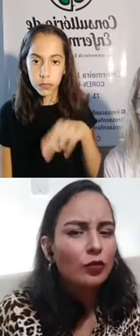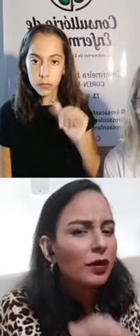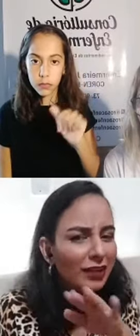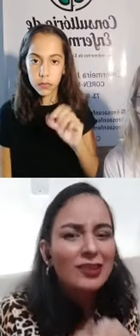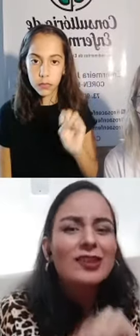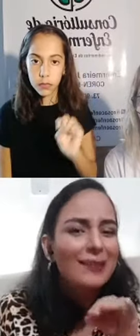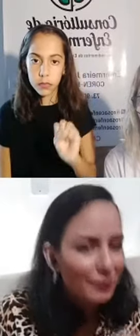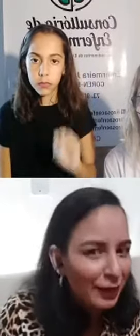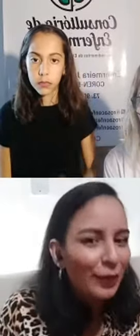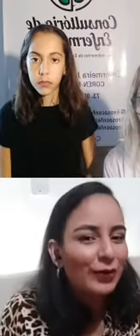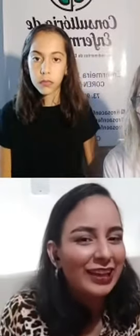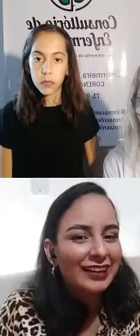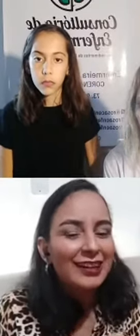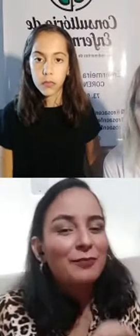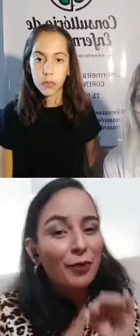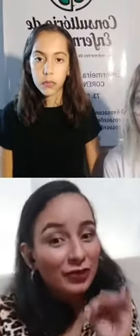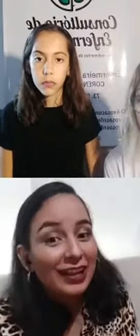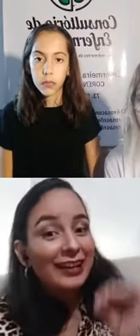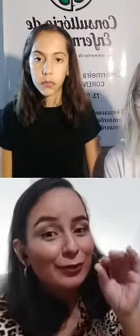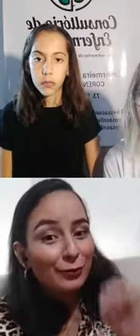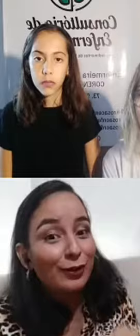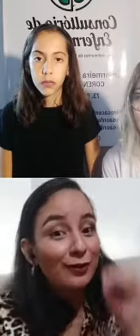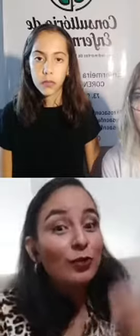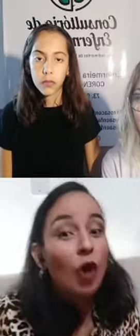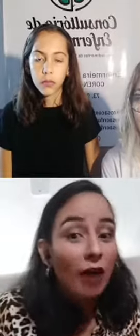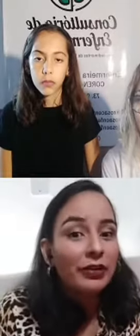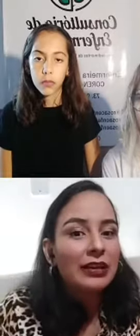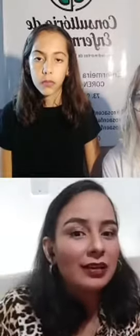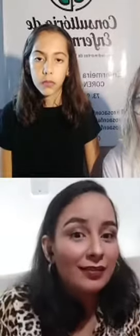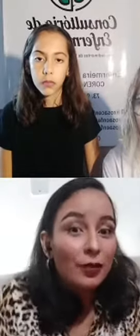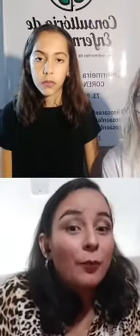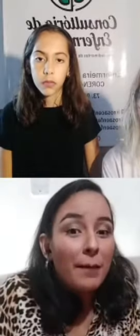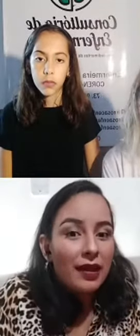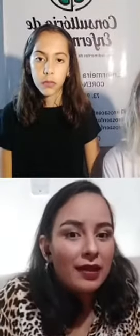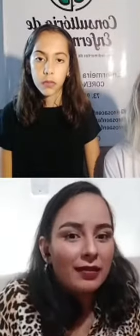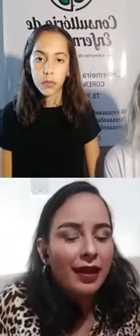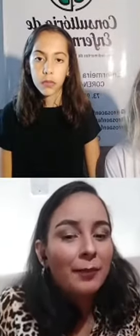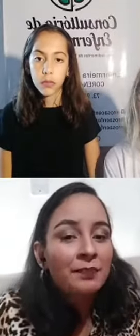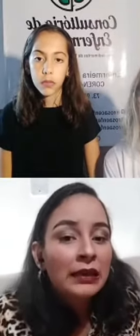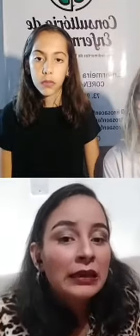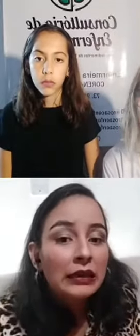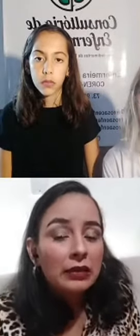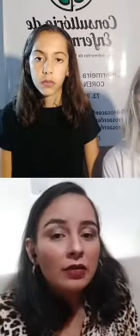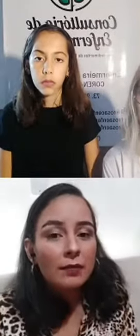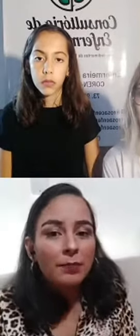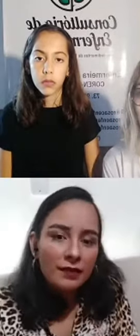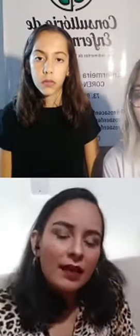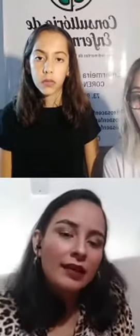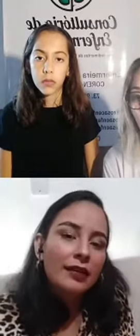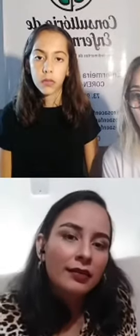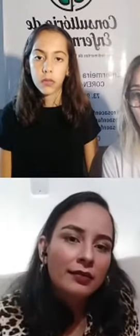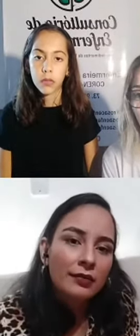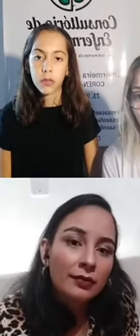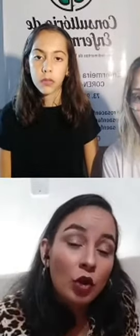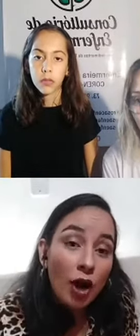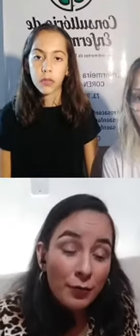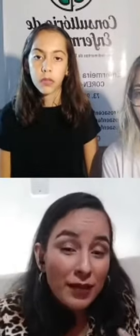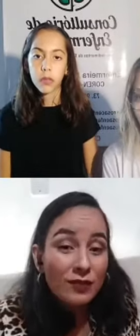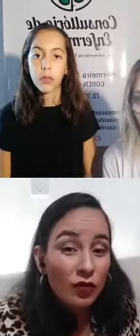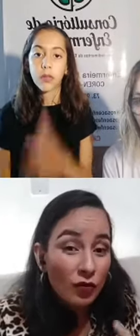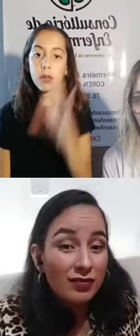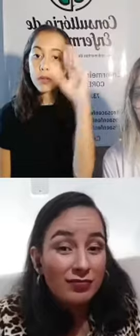esses números que a gente sempre conta. Poxa, na casa de fulano são 9 crianças e um bebê, né? Então, assim, pense aí,